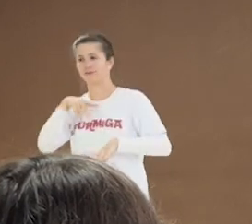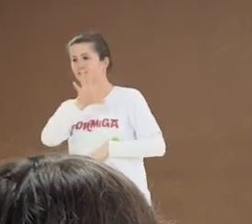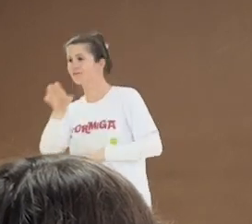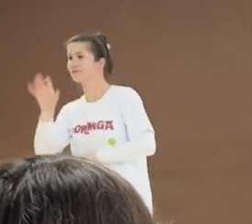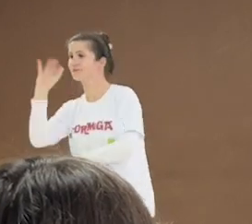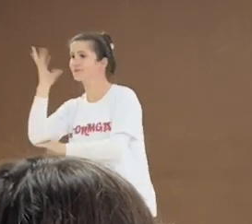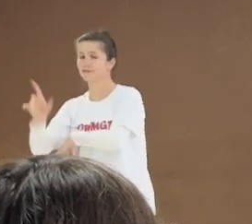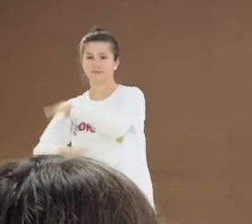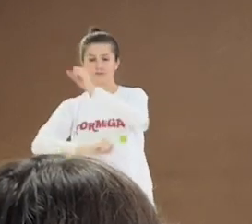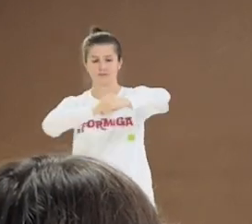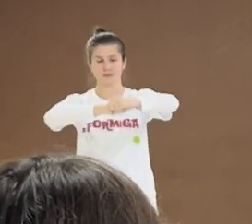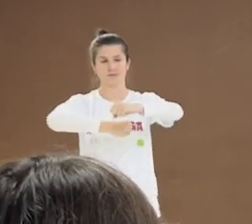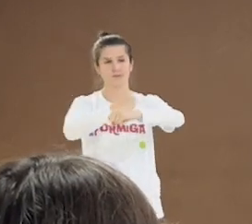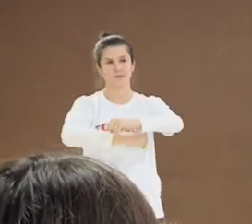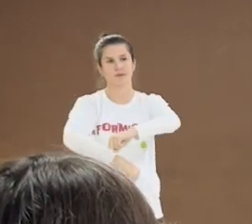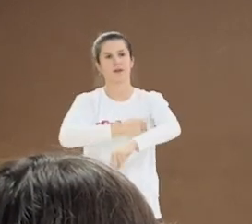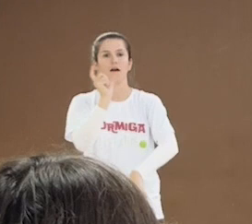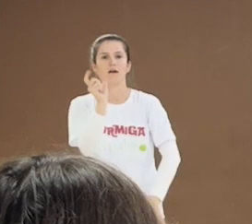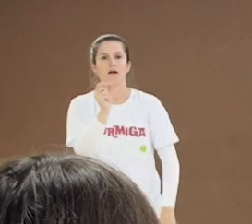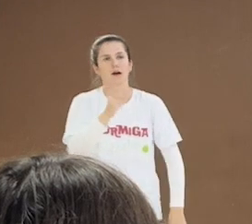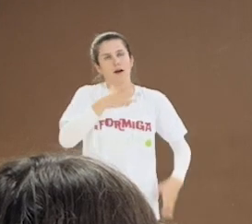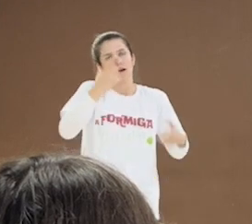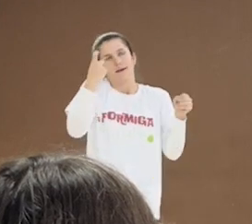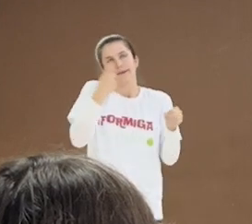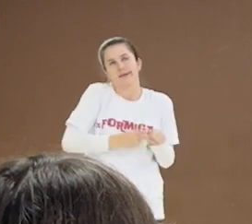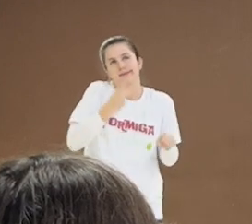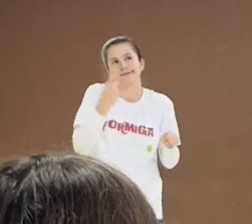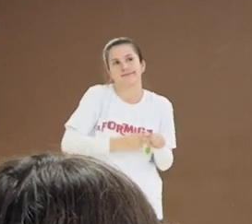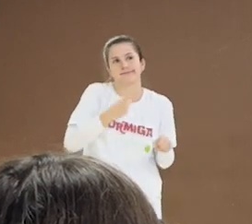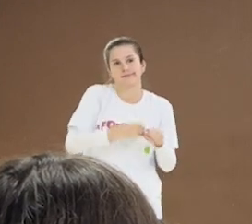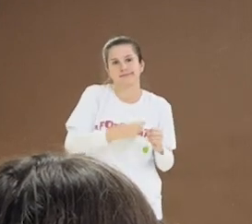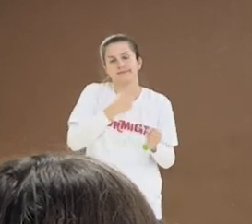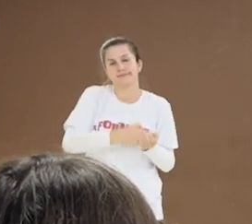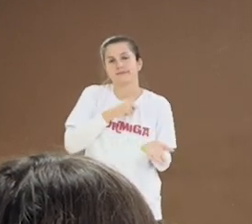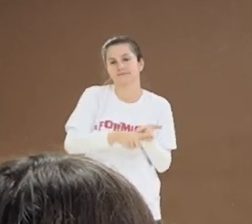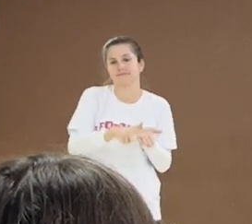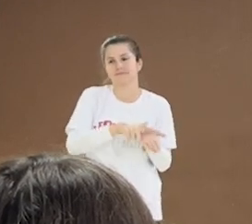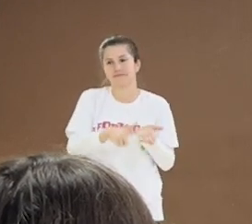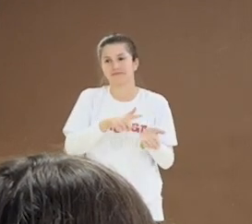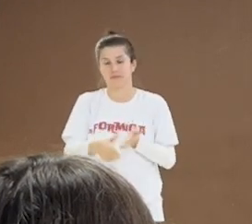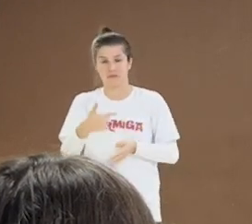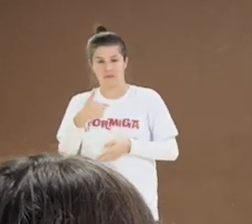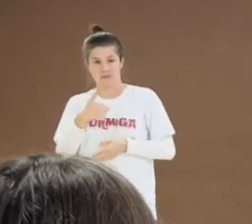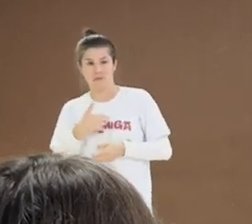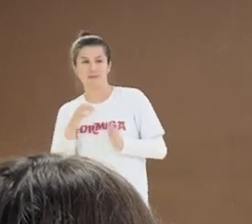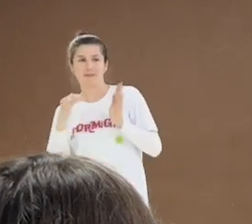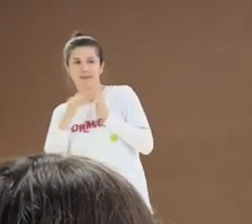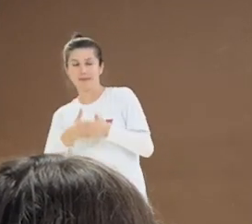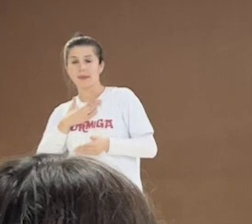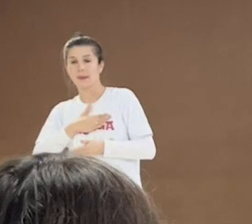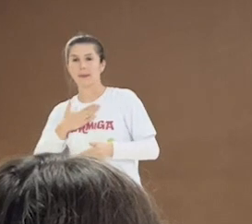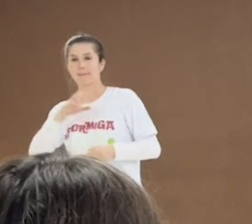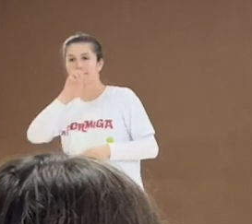Folhas e fazer o jantar. Ah, eu perdi. Que saco. Arrumar a casa é muito chato. Eu até gosto, mas você perdeu, então vai limpar